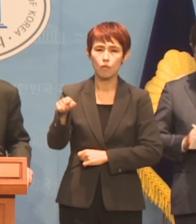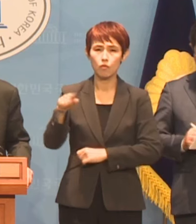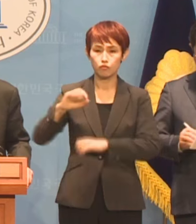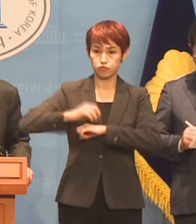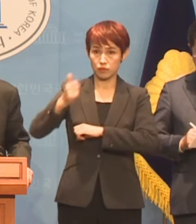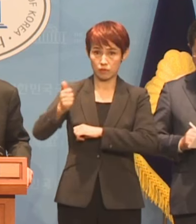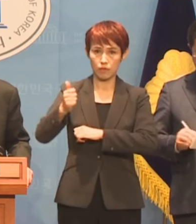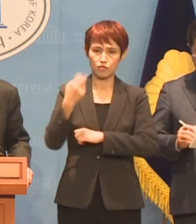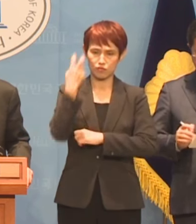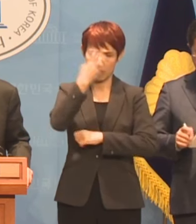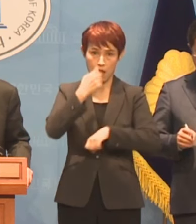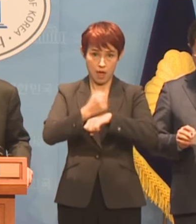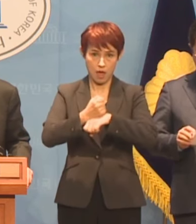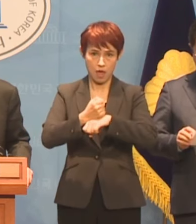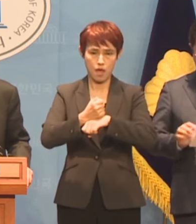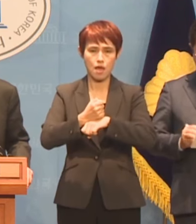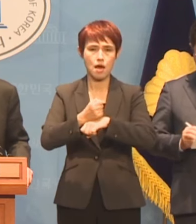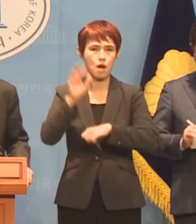앞으로 이루어질 것입니다.